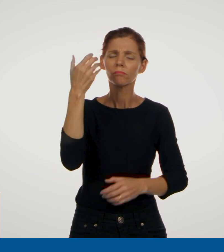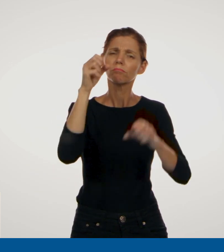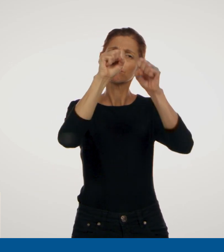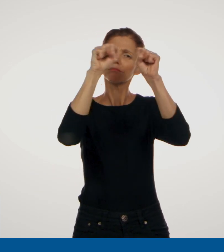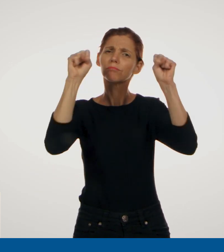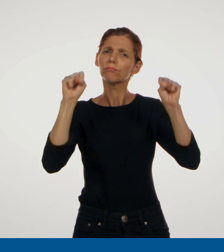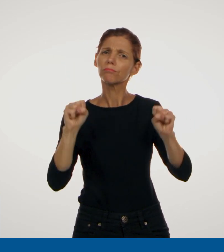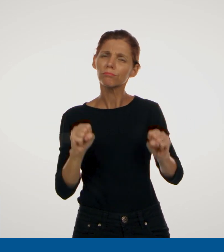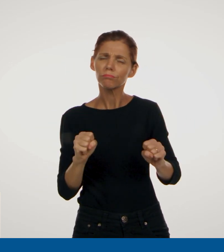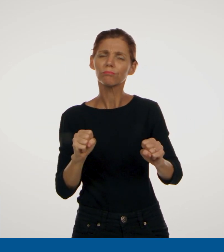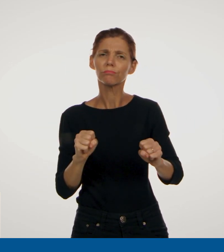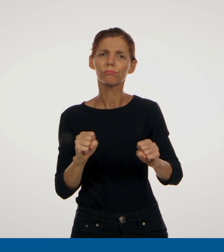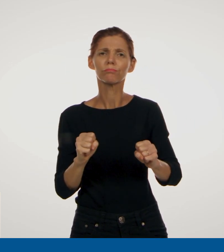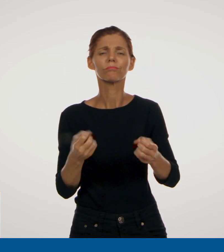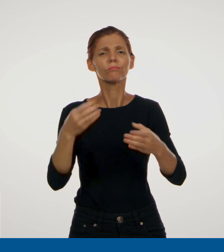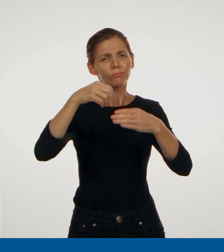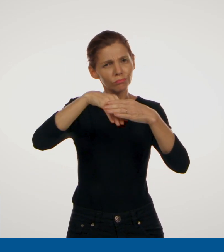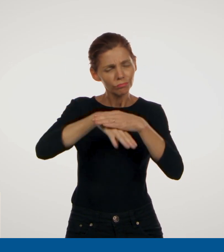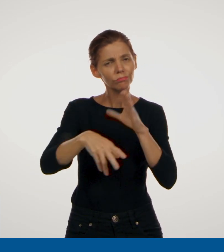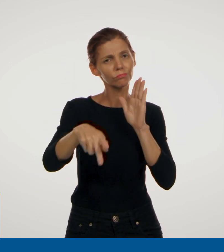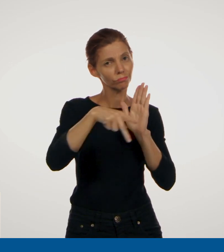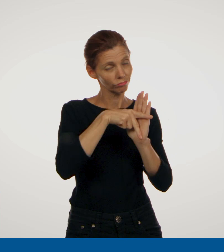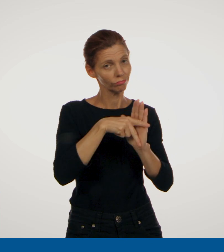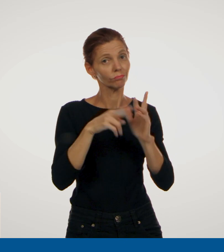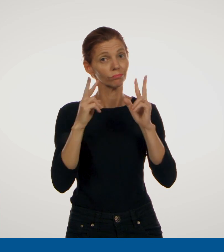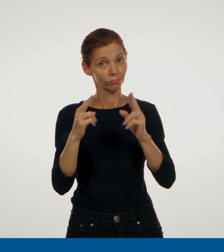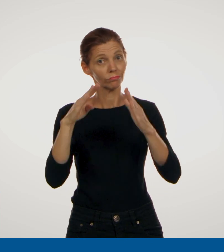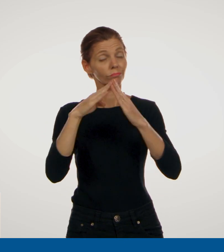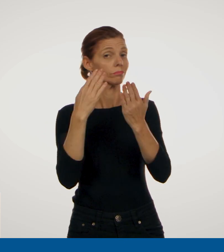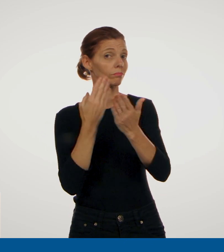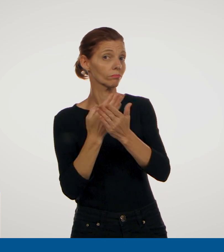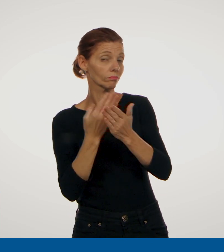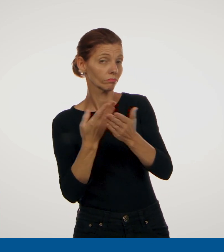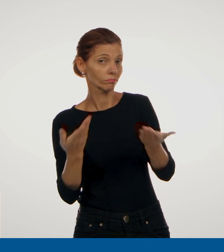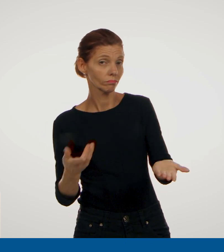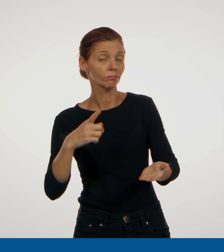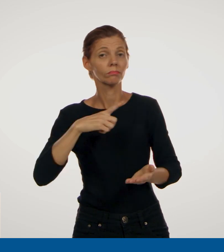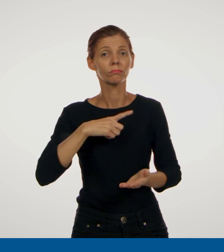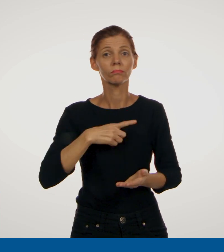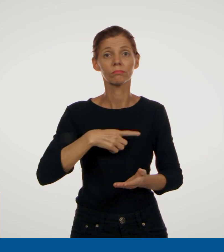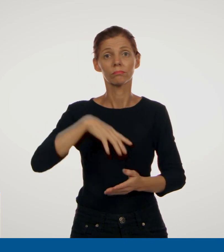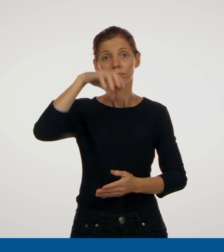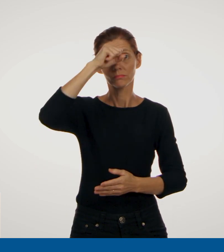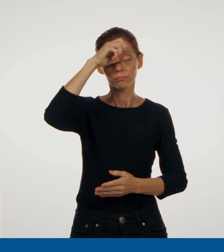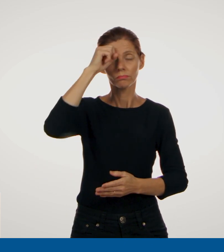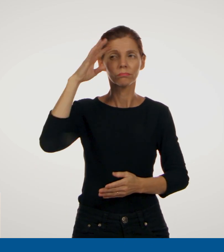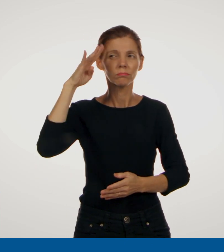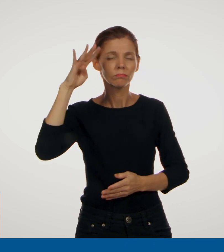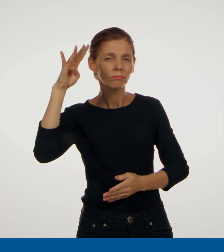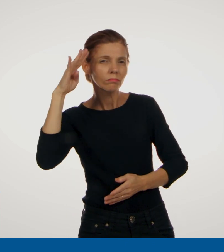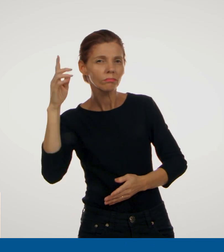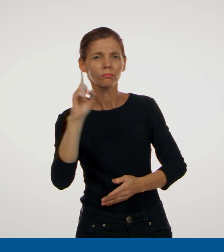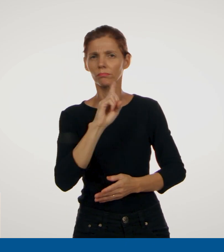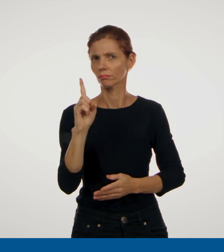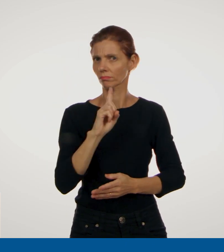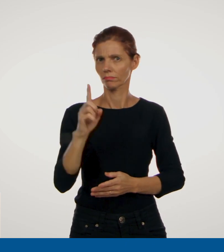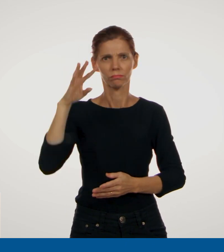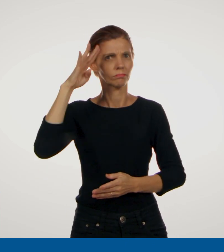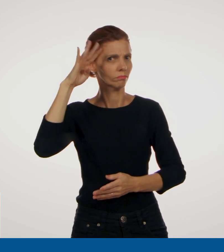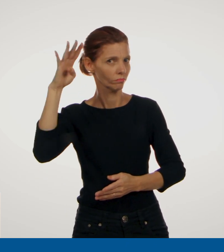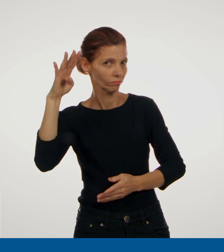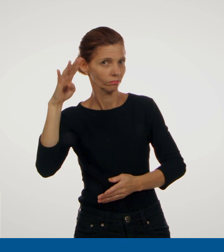forma sistemática, em instituições próprias, como a escola. Lá temos a aprendizagem reflexiva e a